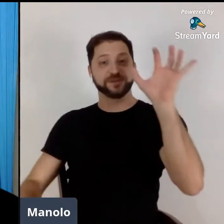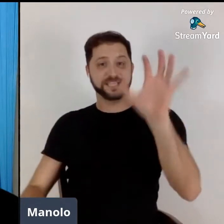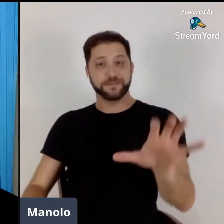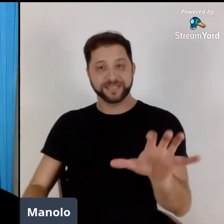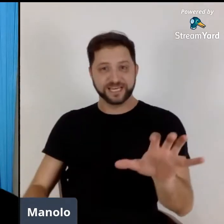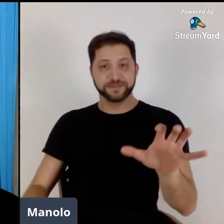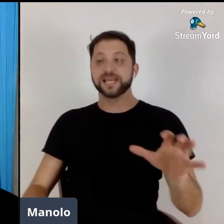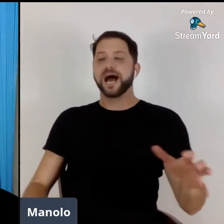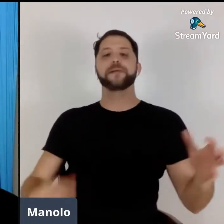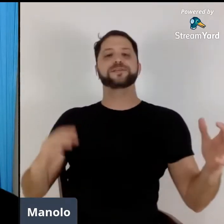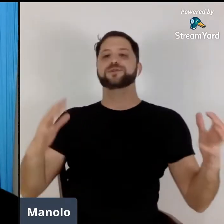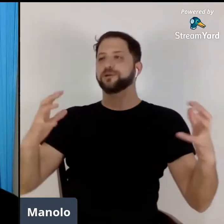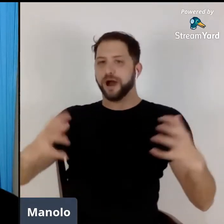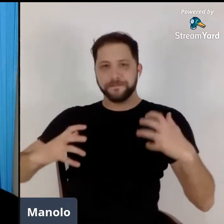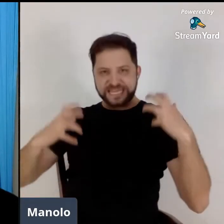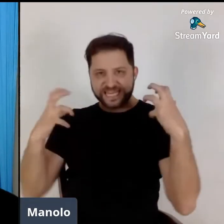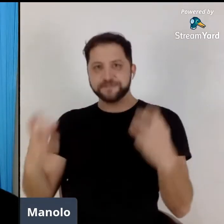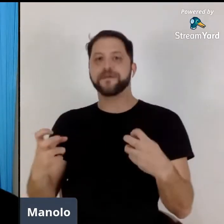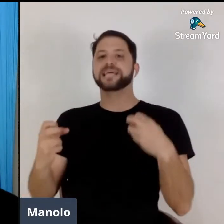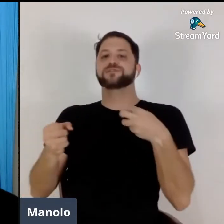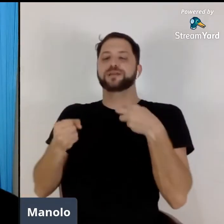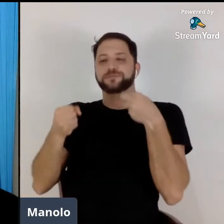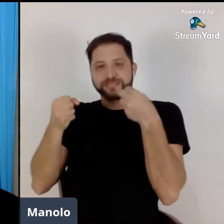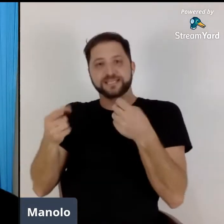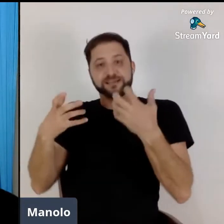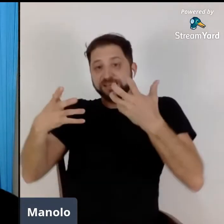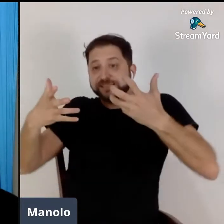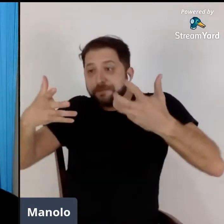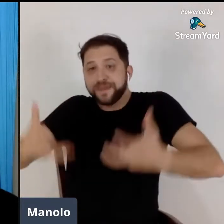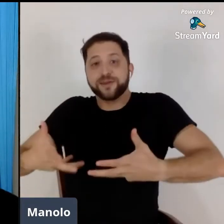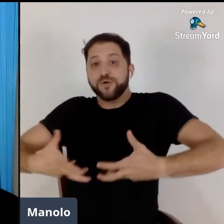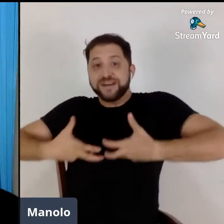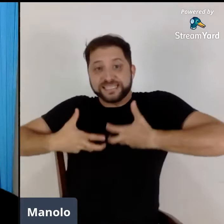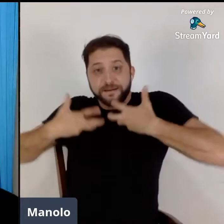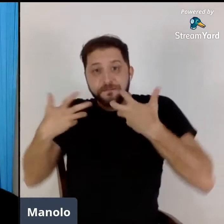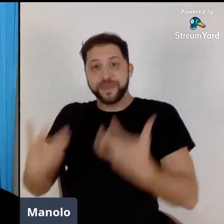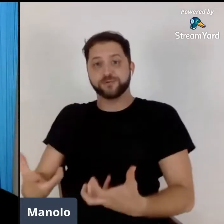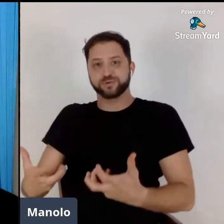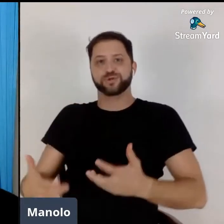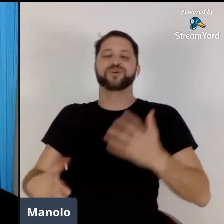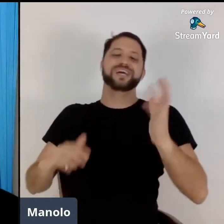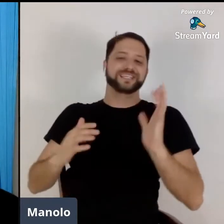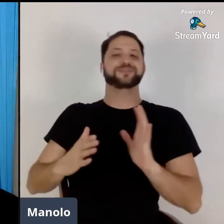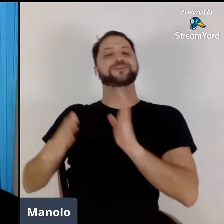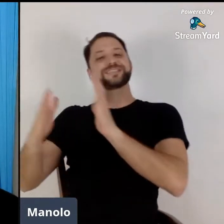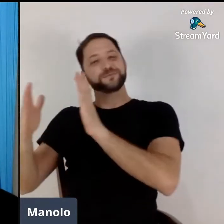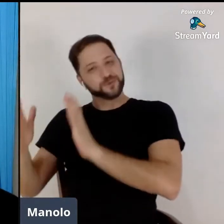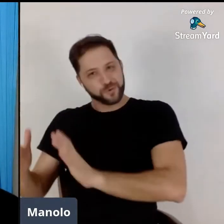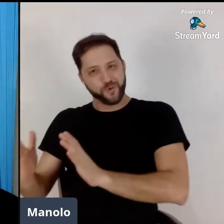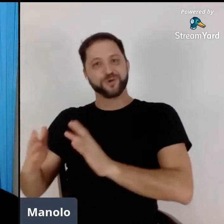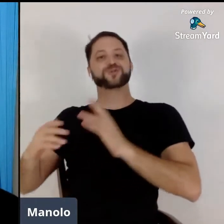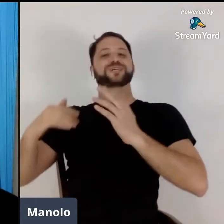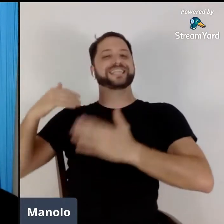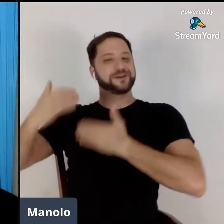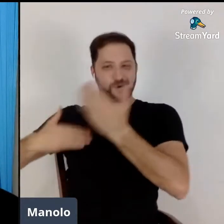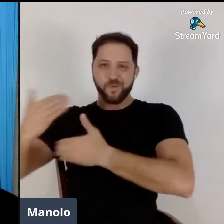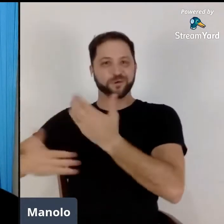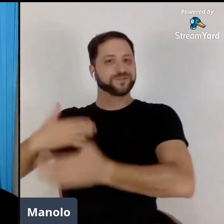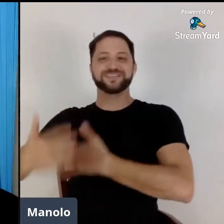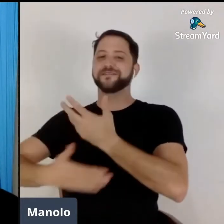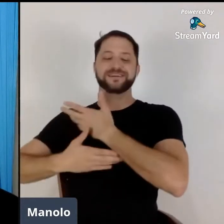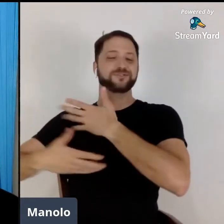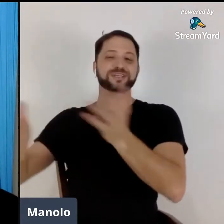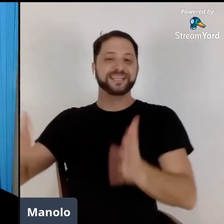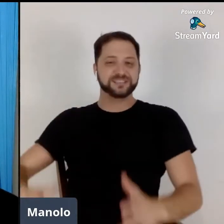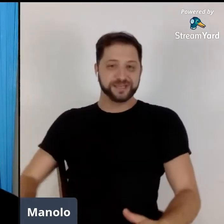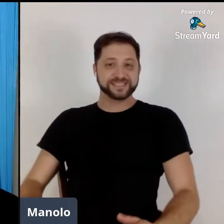gente quer é que você aprenda Libras. Ah, mas eu quero aprender mais, eu quero me especializar, quero saber, quero conversar bem com o surdo. Então, daí nós temos o curso, que daí com o